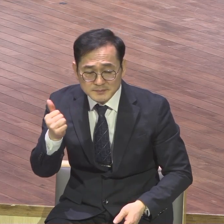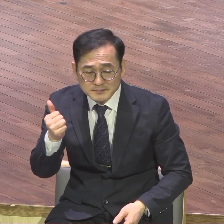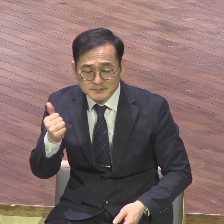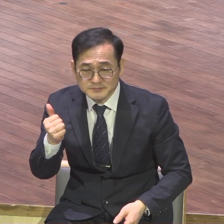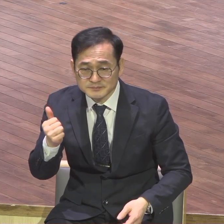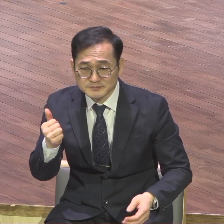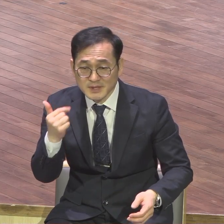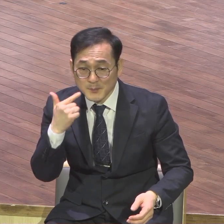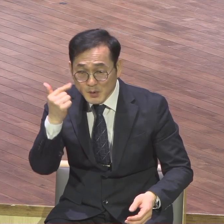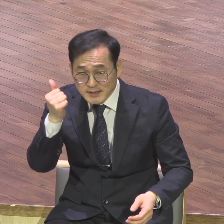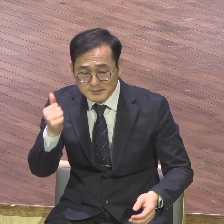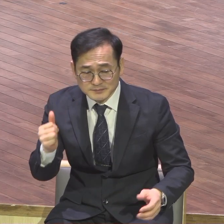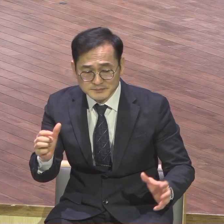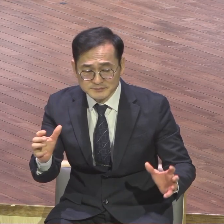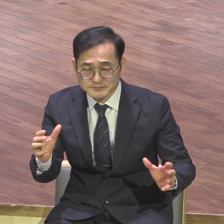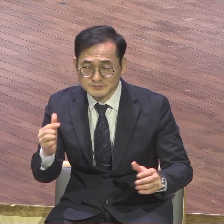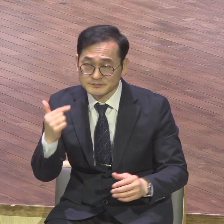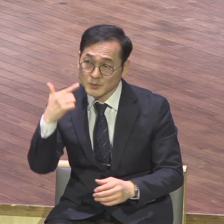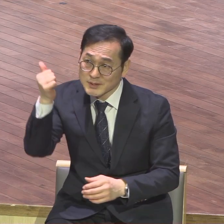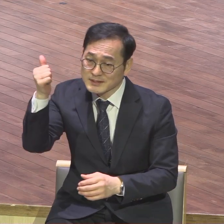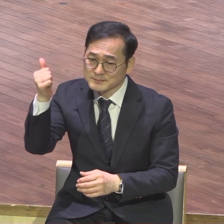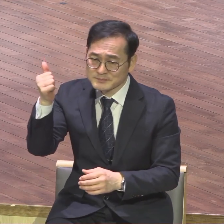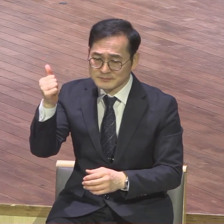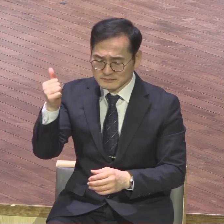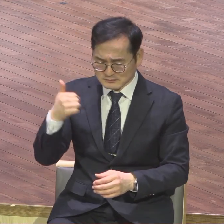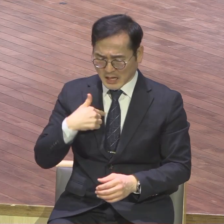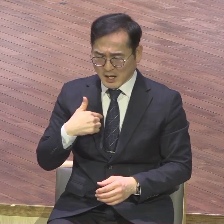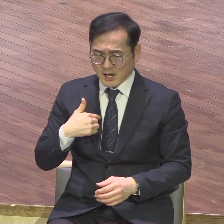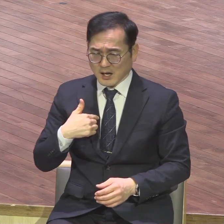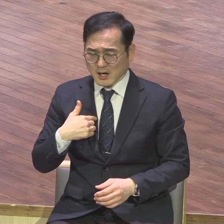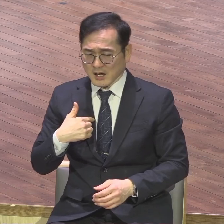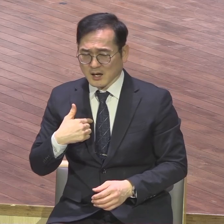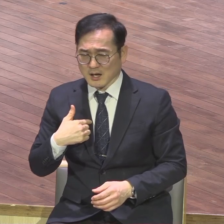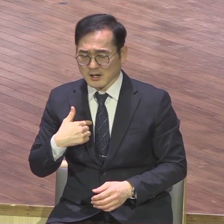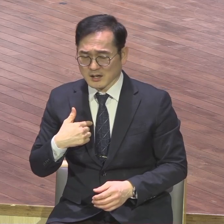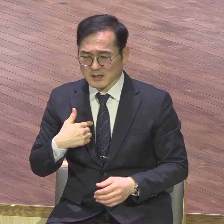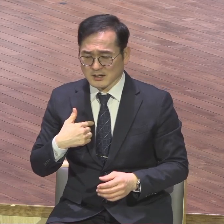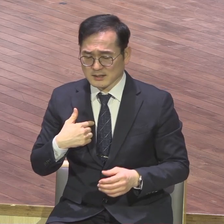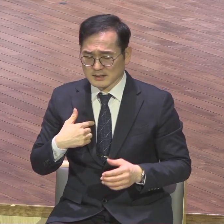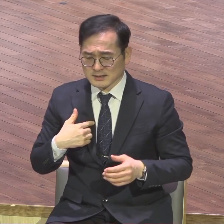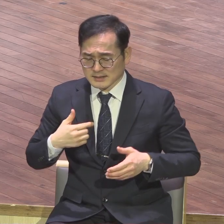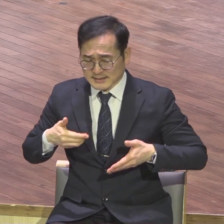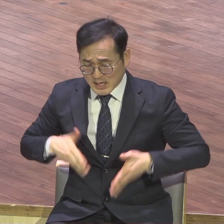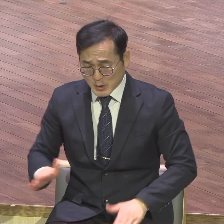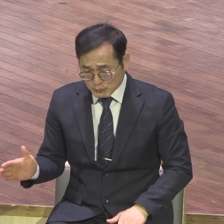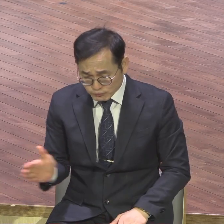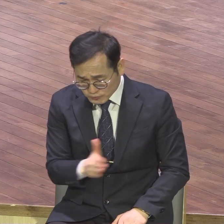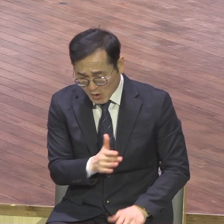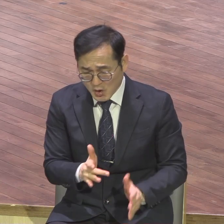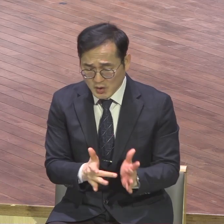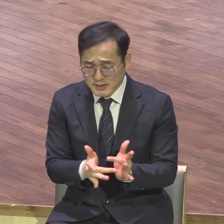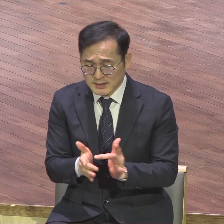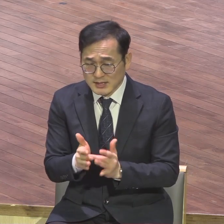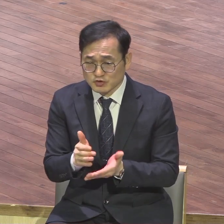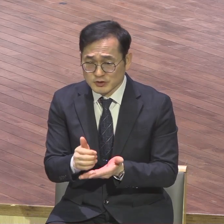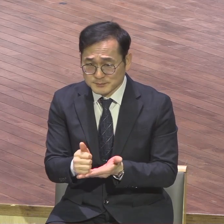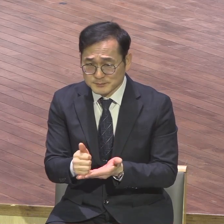타이 그 딱 떨어지는 그 순간에 내 인생이 완전 답이 탁 나와버렸어. 30년 전에